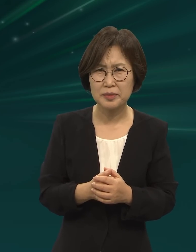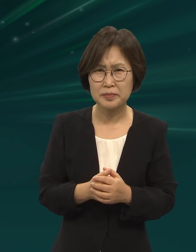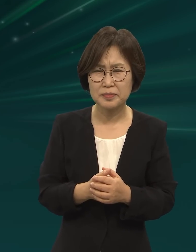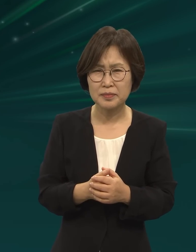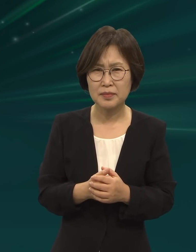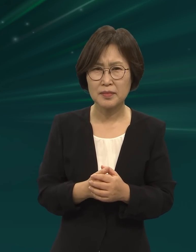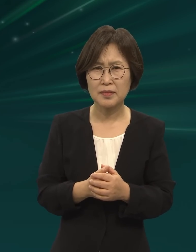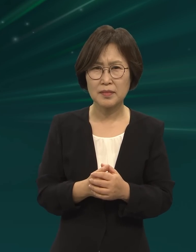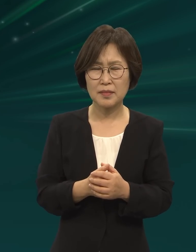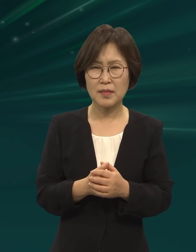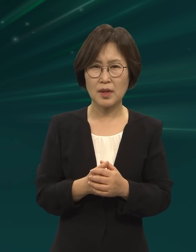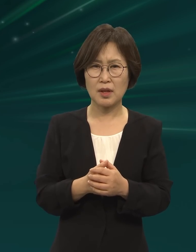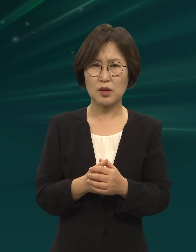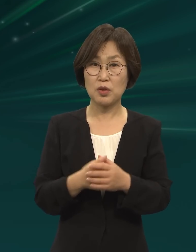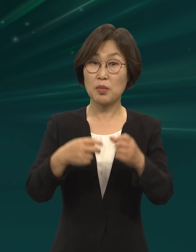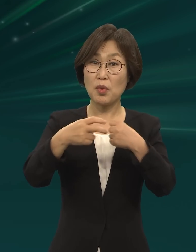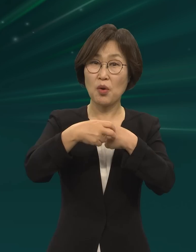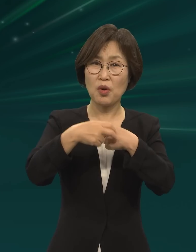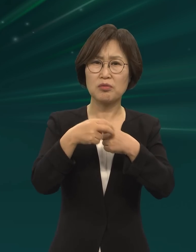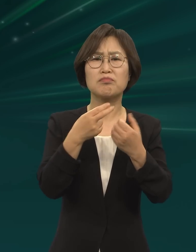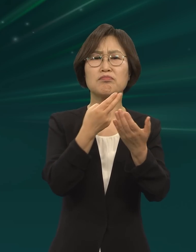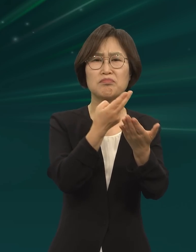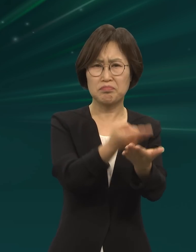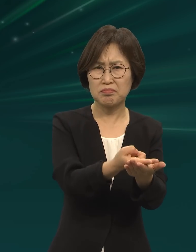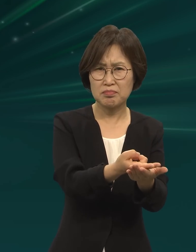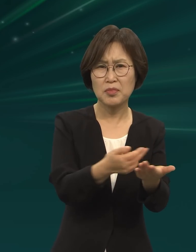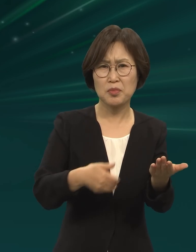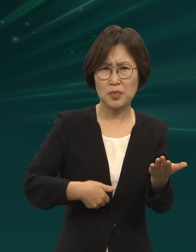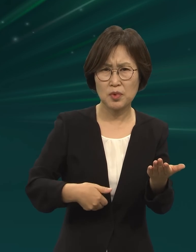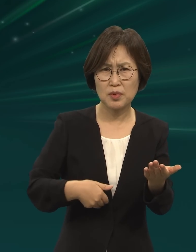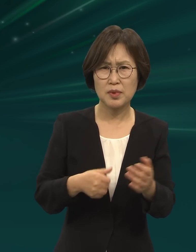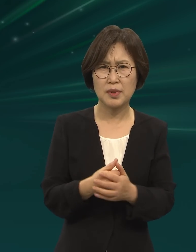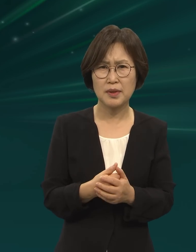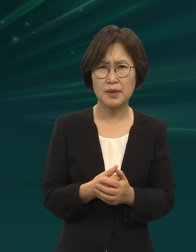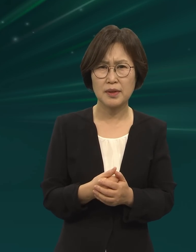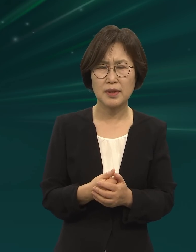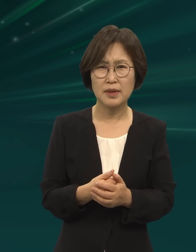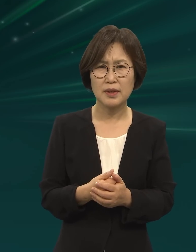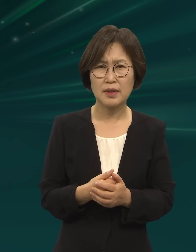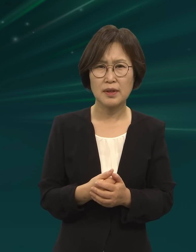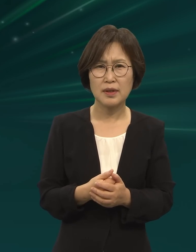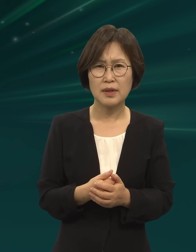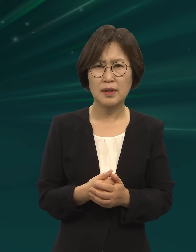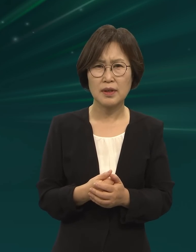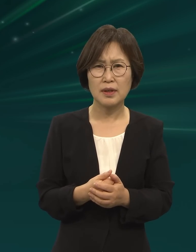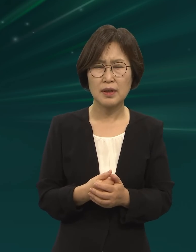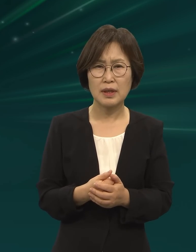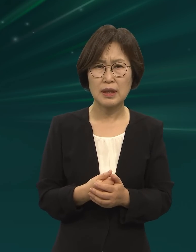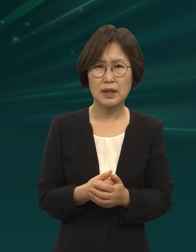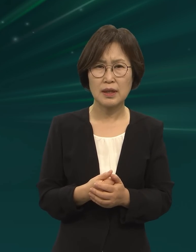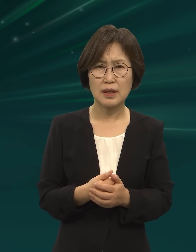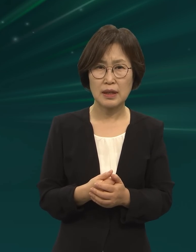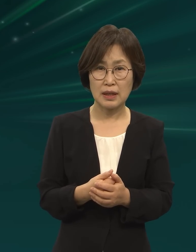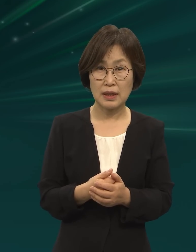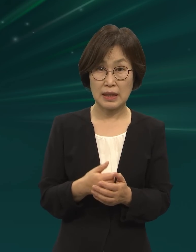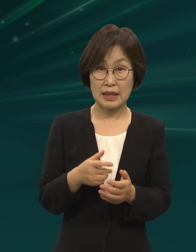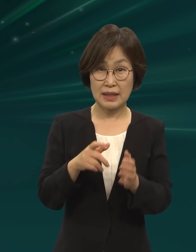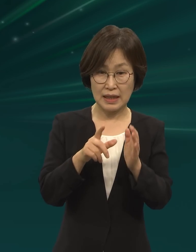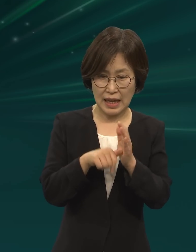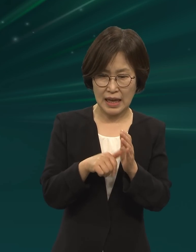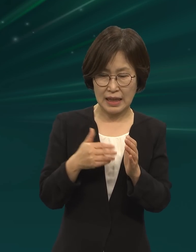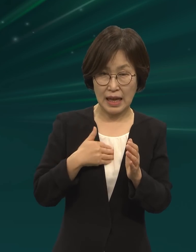입원해야 된다고 거기 의사님이 말했습니다. 그래서 그때 제가 가진 하나